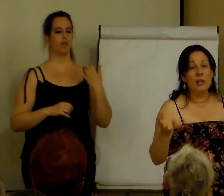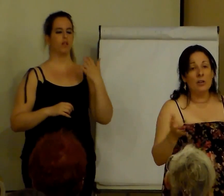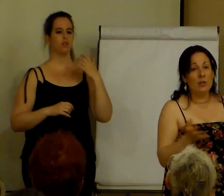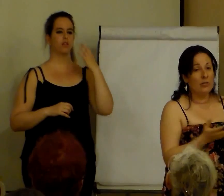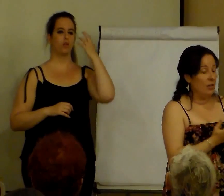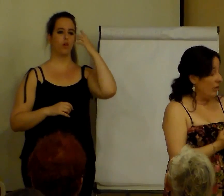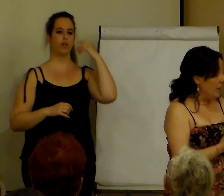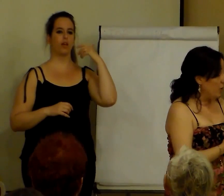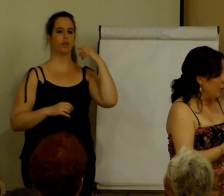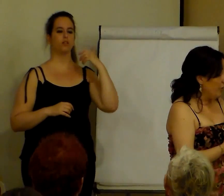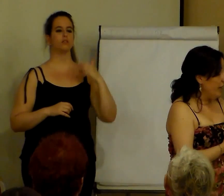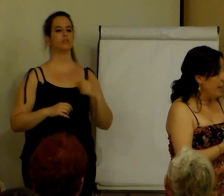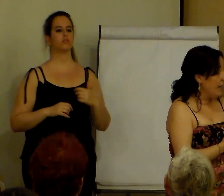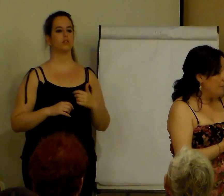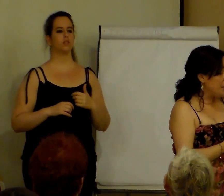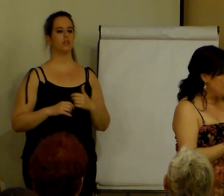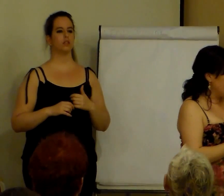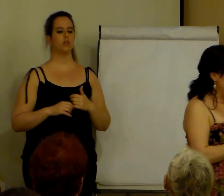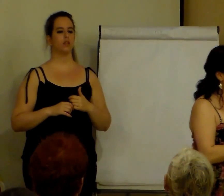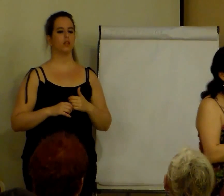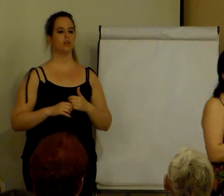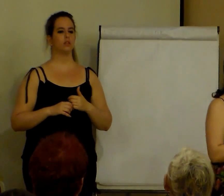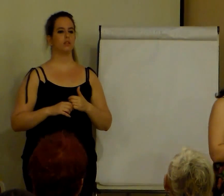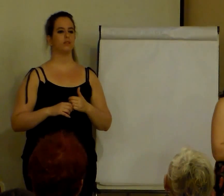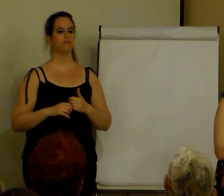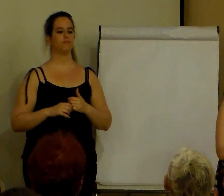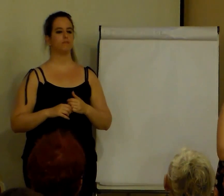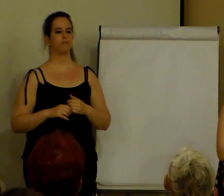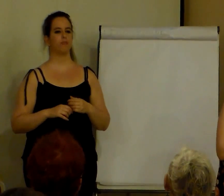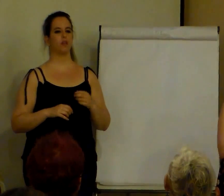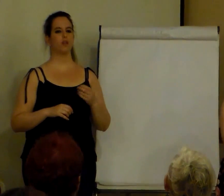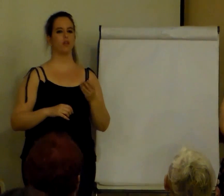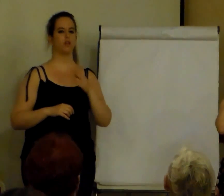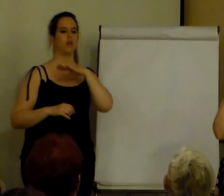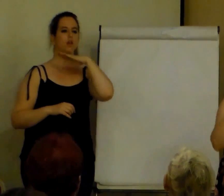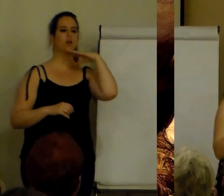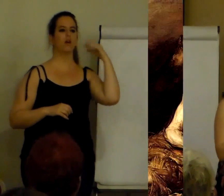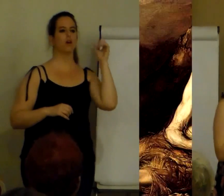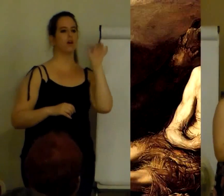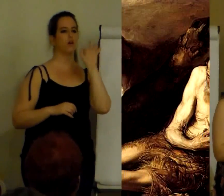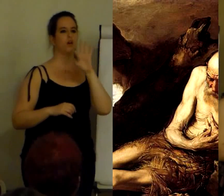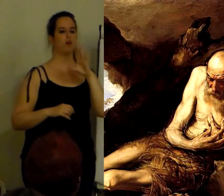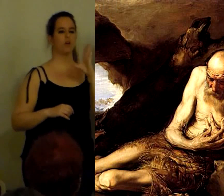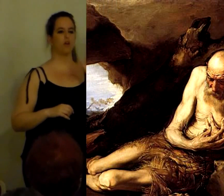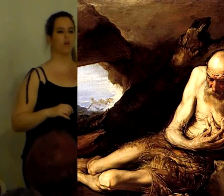que son católicos lo deben conocer, el personaje bíblico Job o Job.